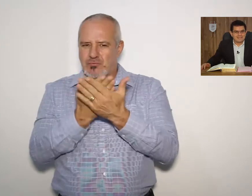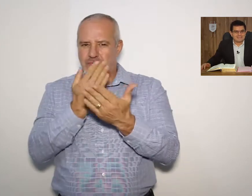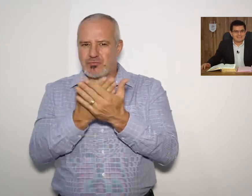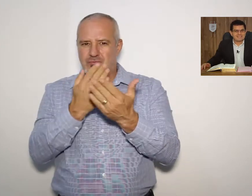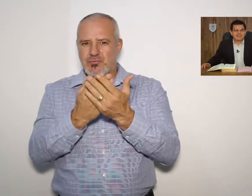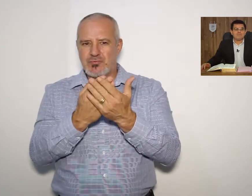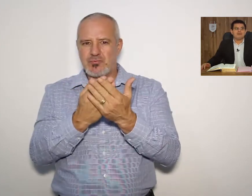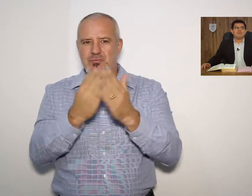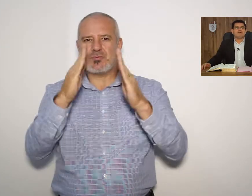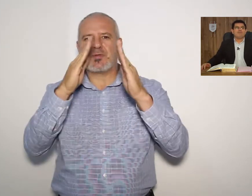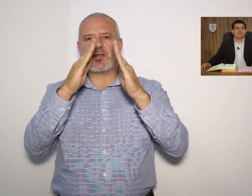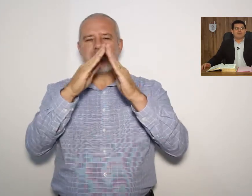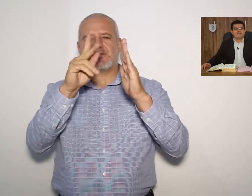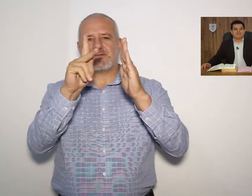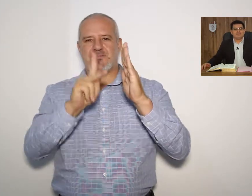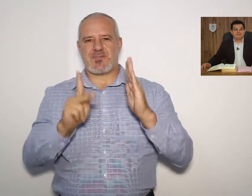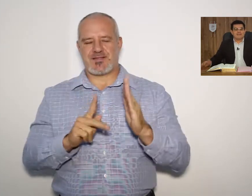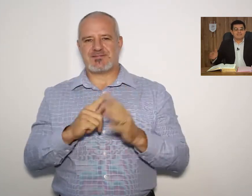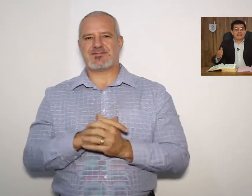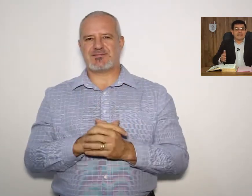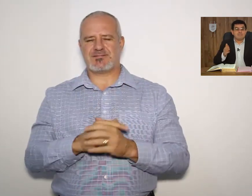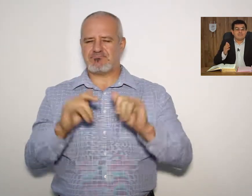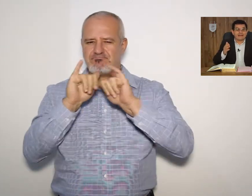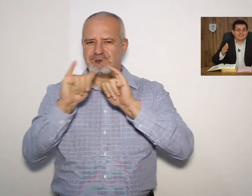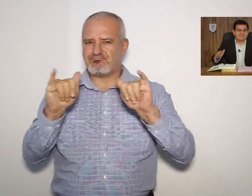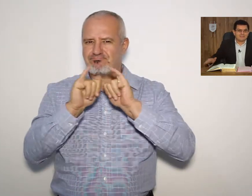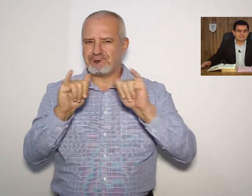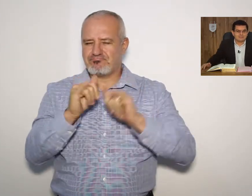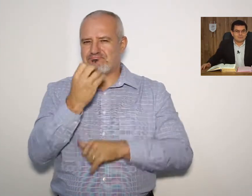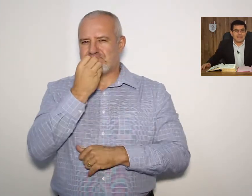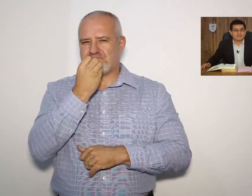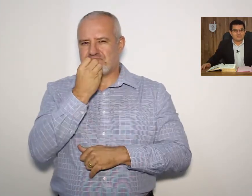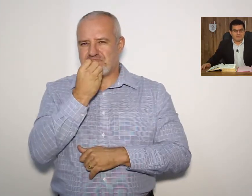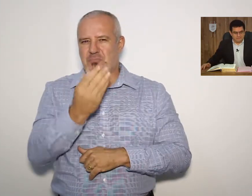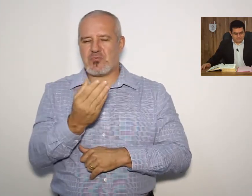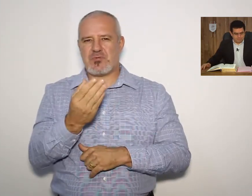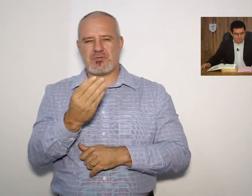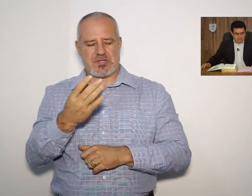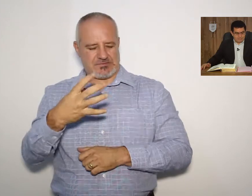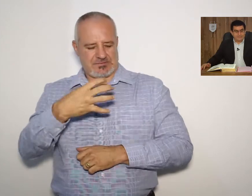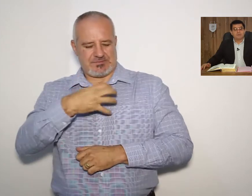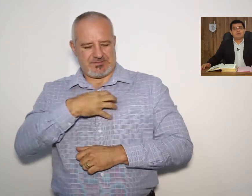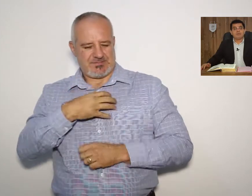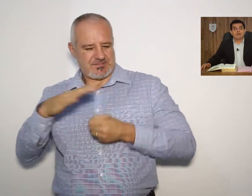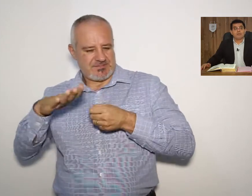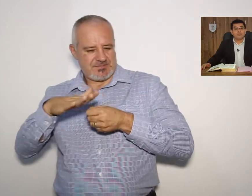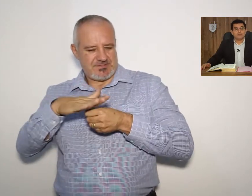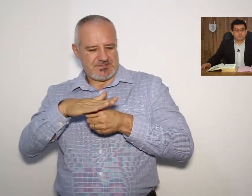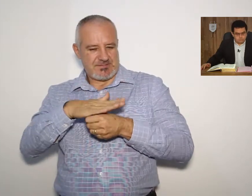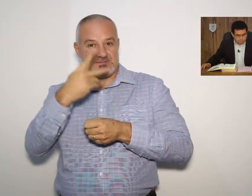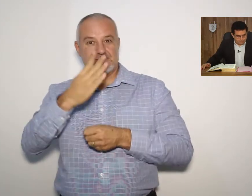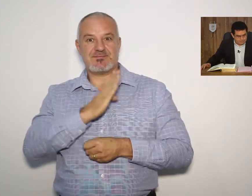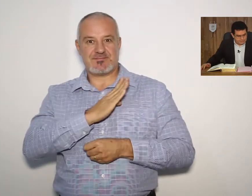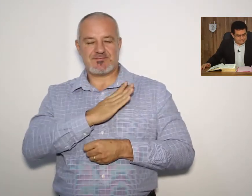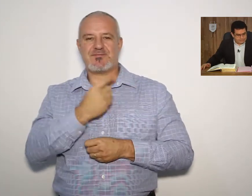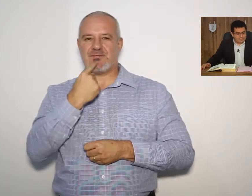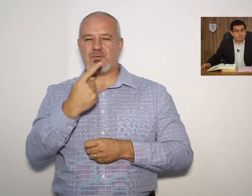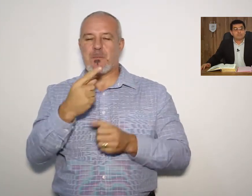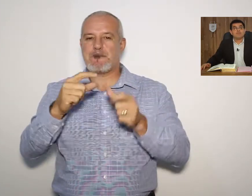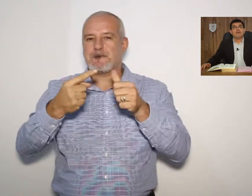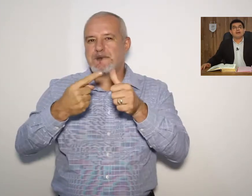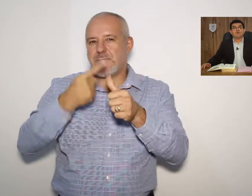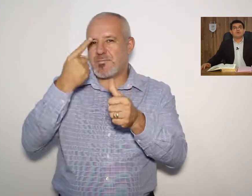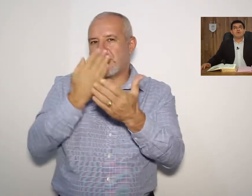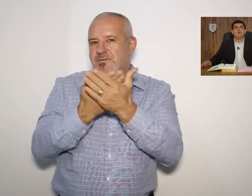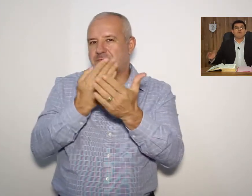Paz, nesta campanha maravilhosa que estará impactando a sua vida. Neste primeiro estudo,